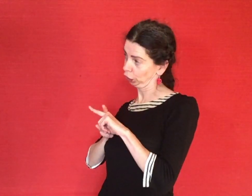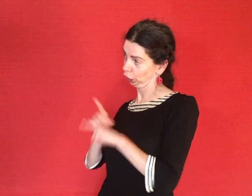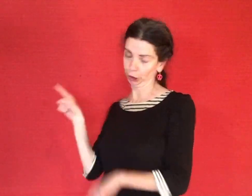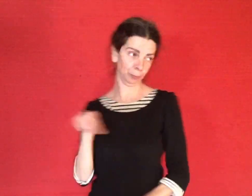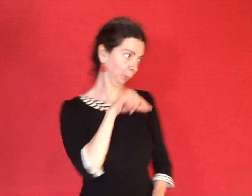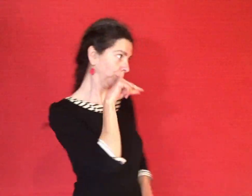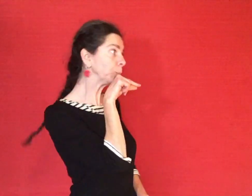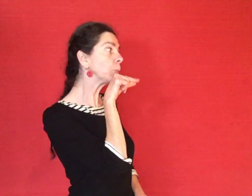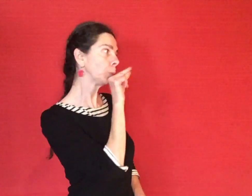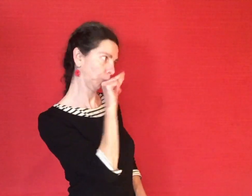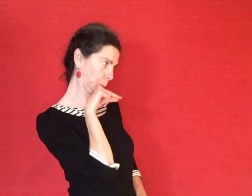partage.